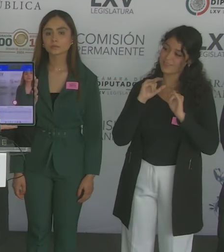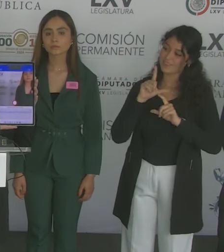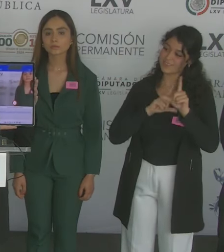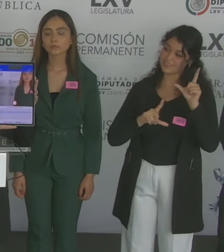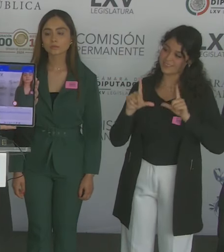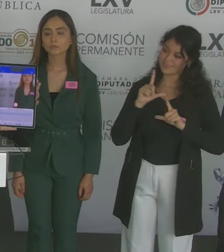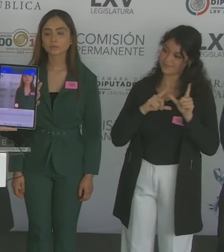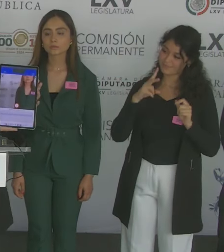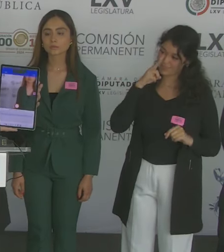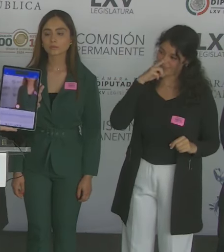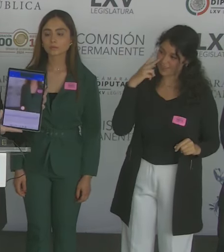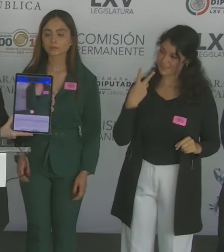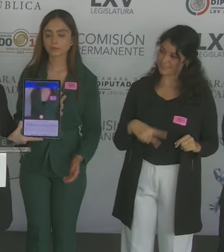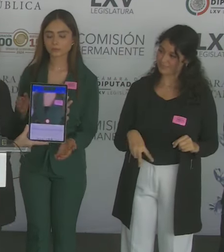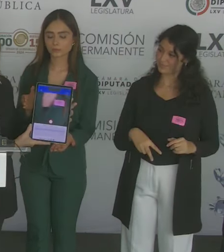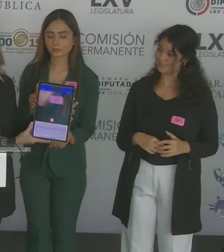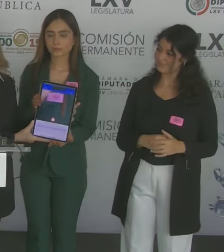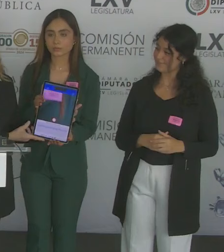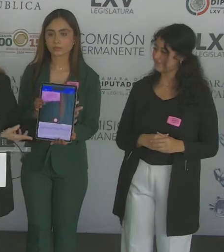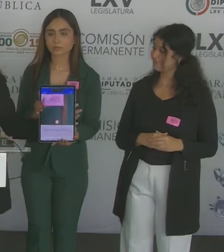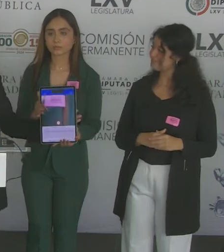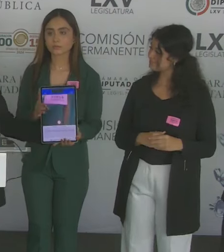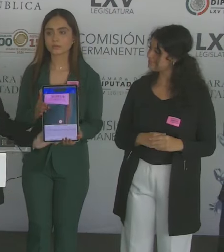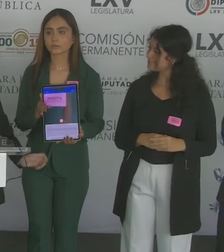señas mexicana continuamos